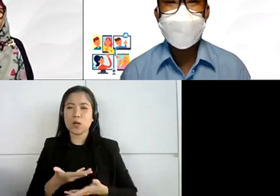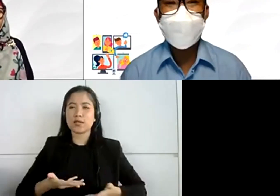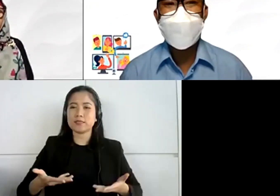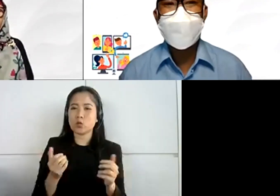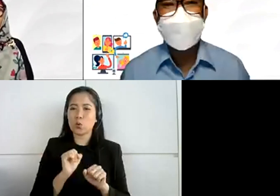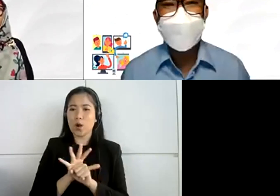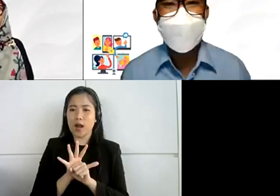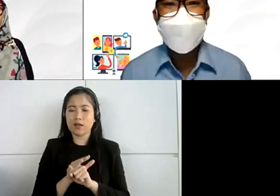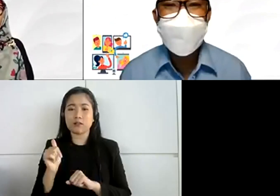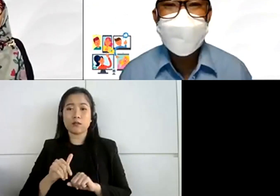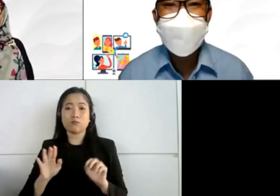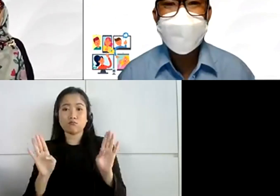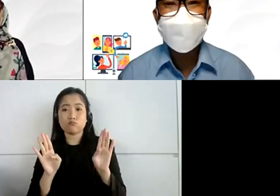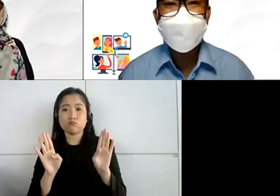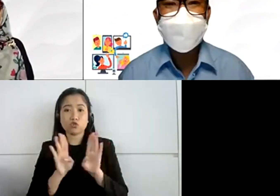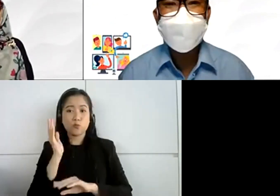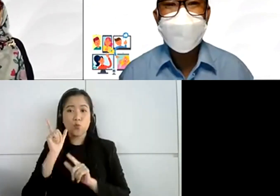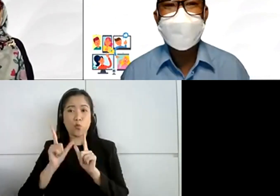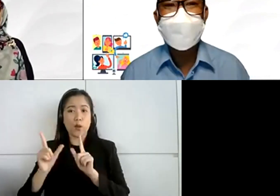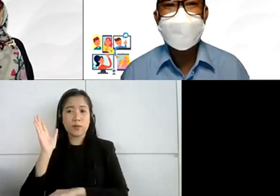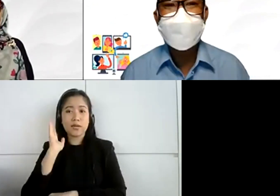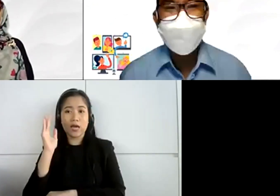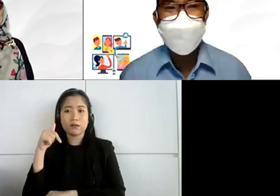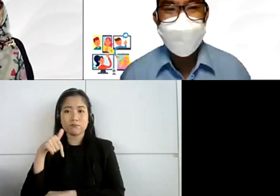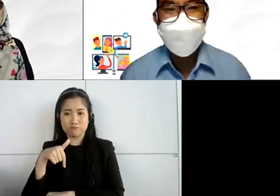Untuk menutup webinar sore hari ini, saya meminta